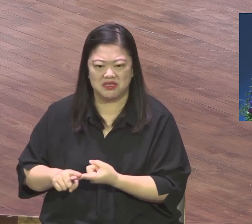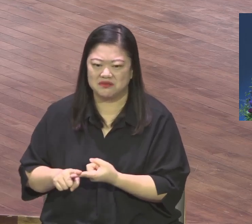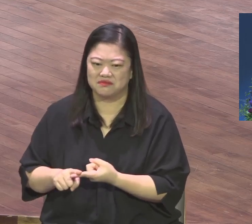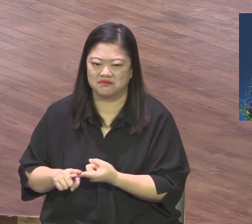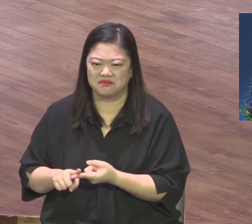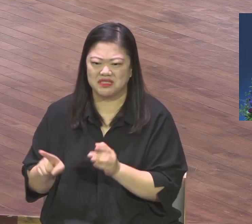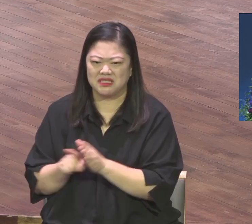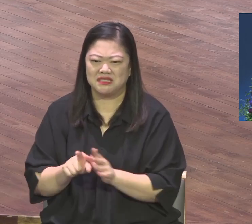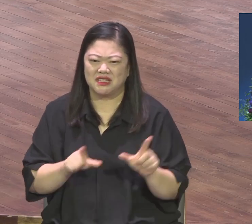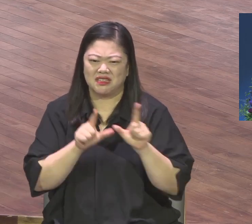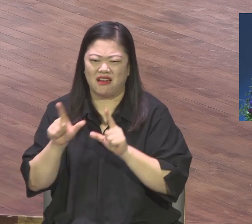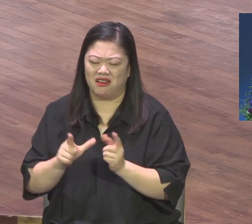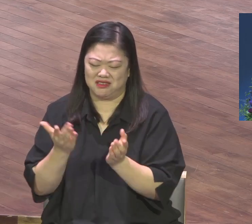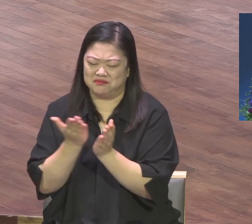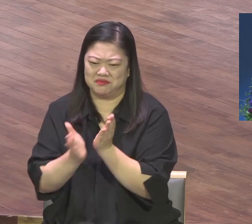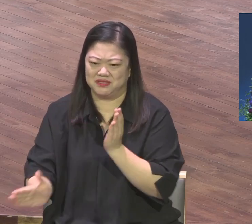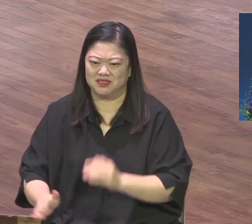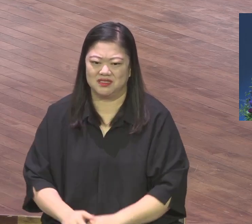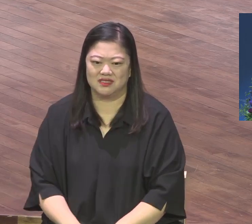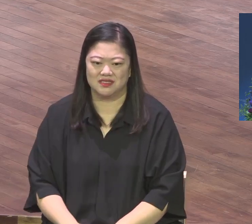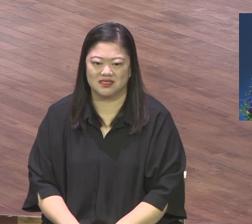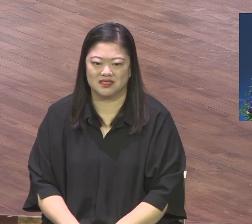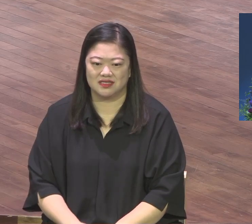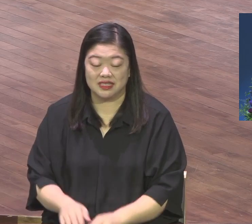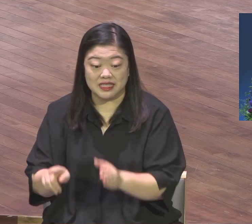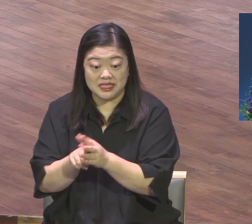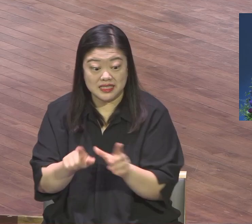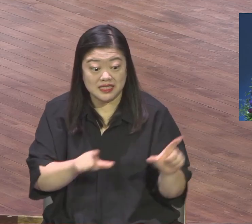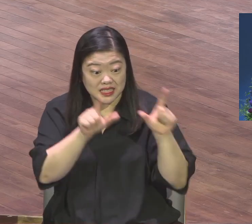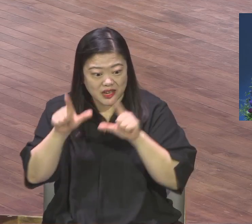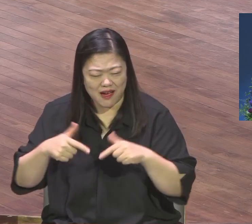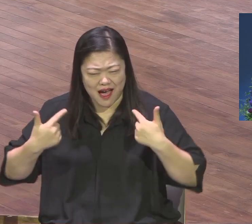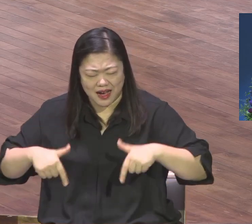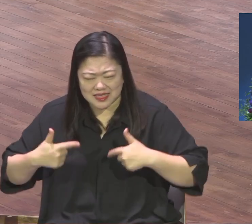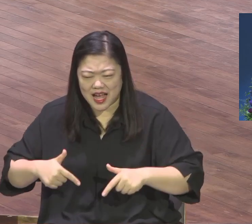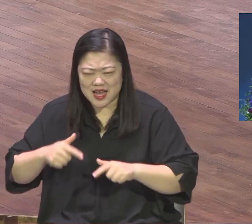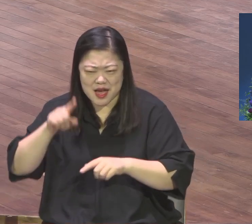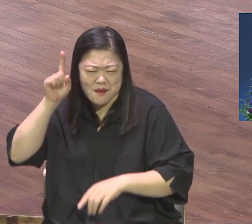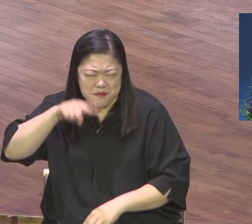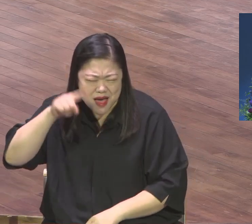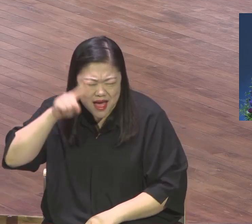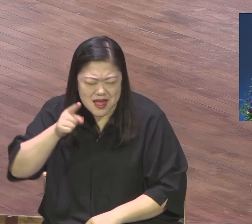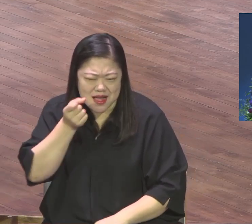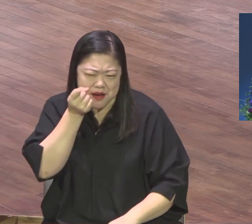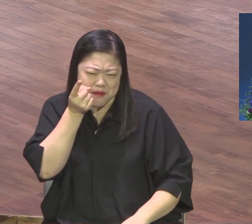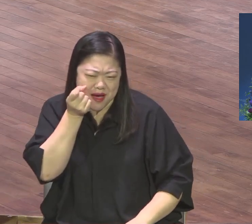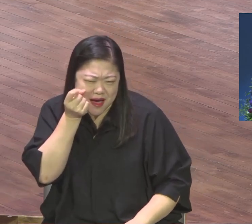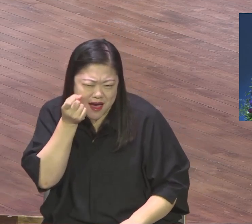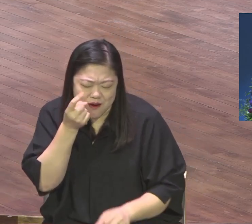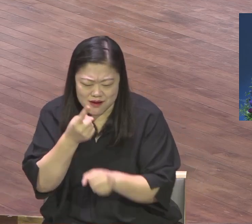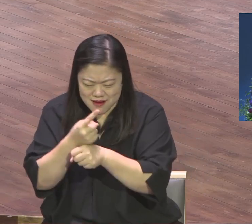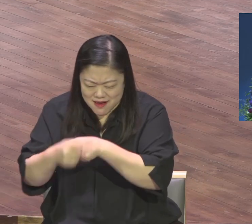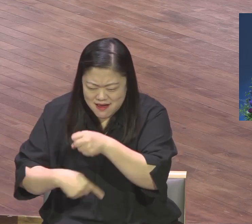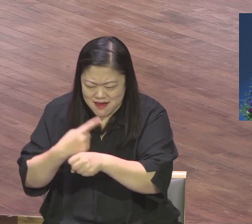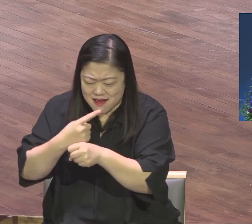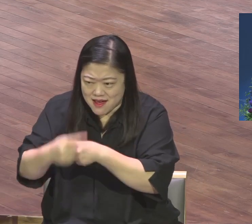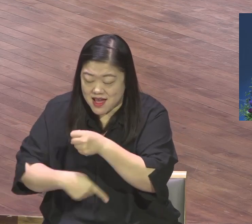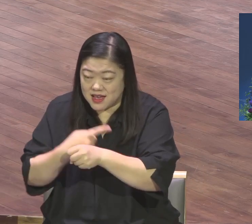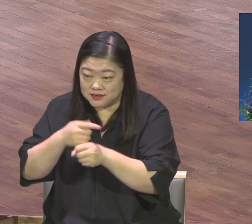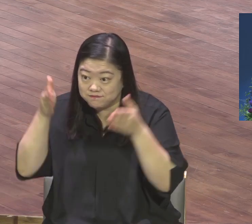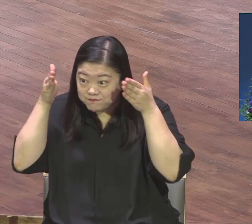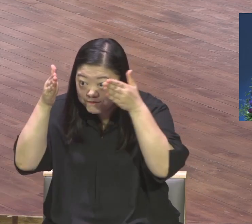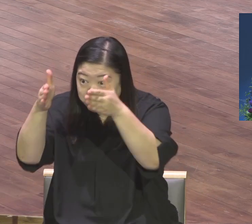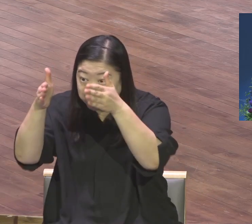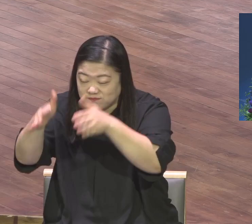아닙니다. 여러분의 신앙생활은 개일 매일 매일 매주 매달 매년 계속 전진하시기